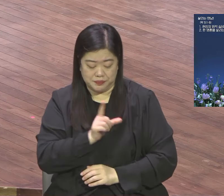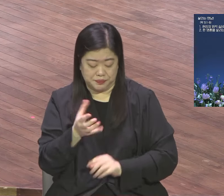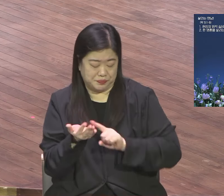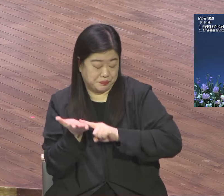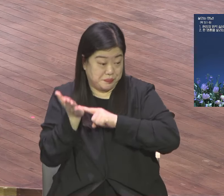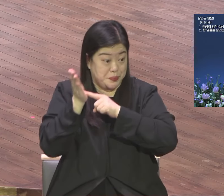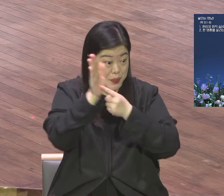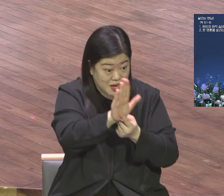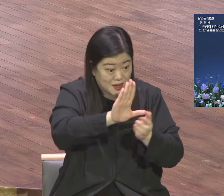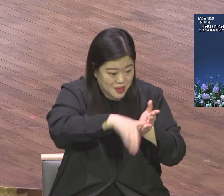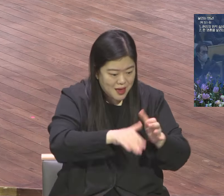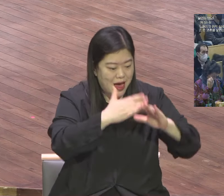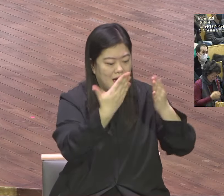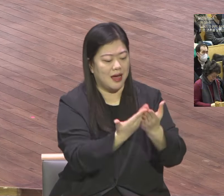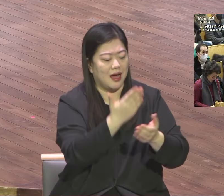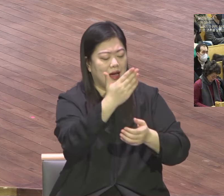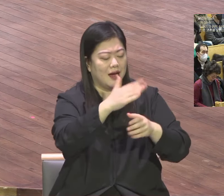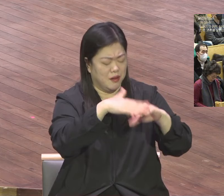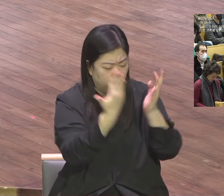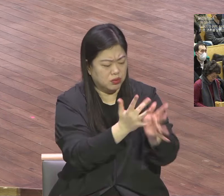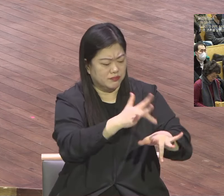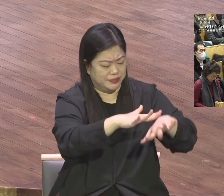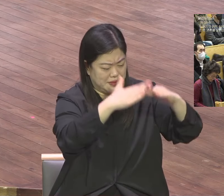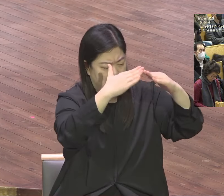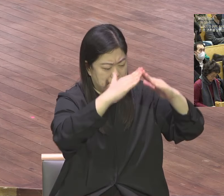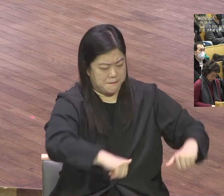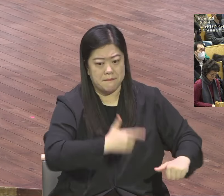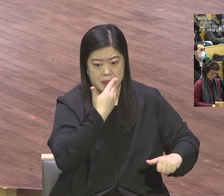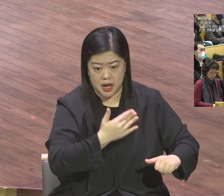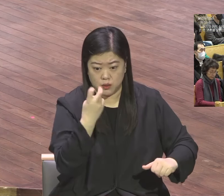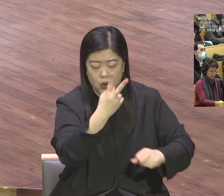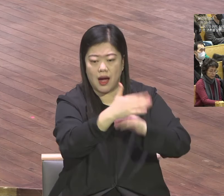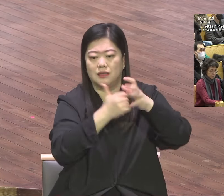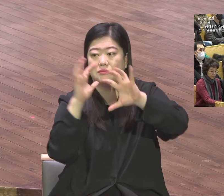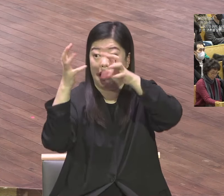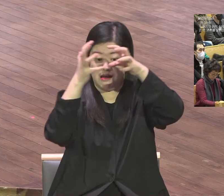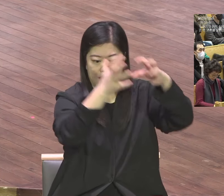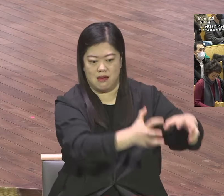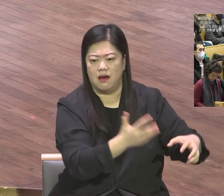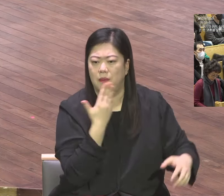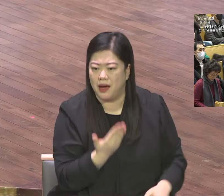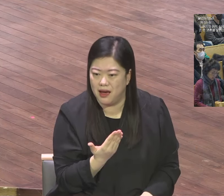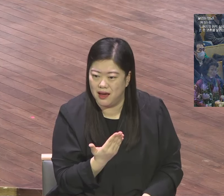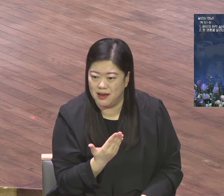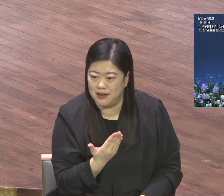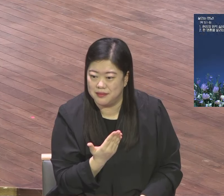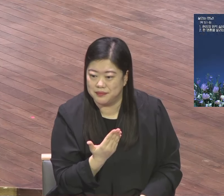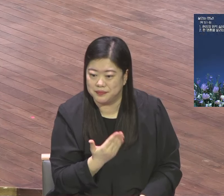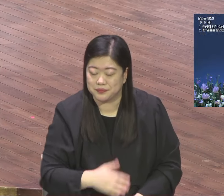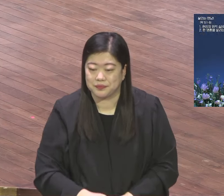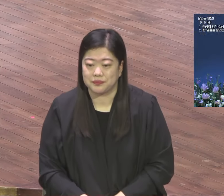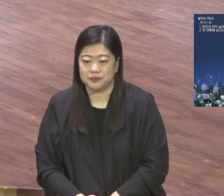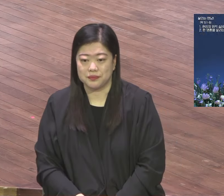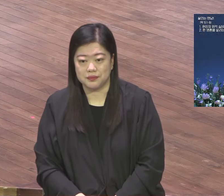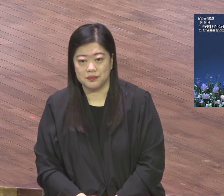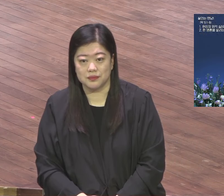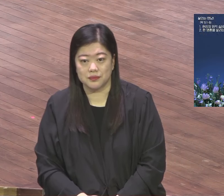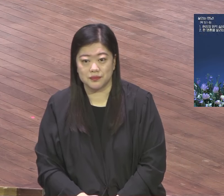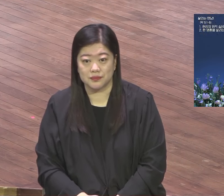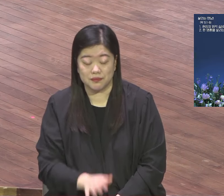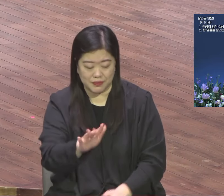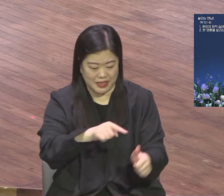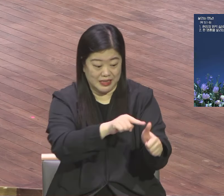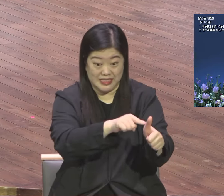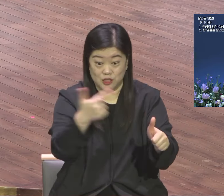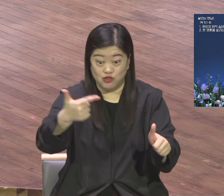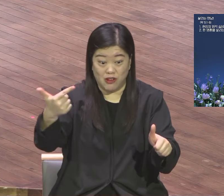꺾이고 하나님 나라가 임한다. 오늘 본문에 보면 거라사 광인에게서 나온 귀신들이 근처에 있는 큰